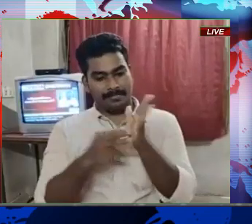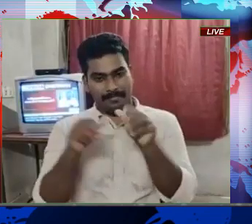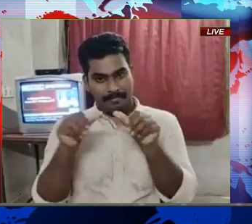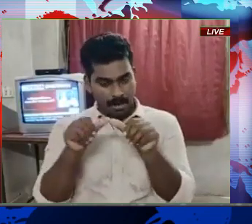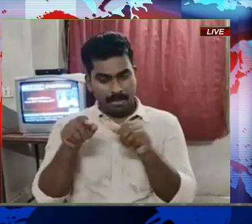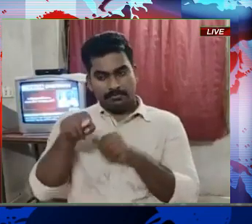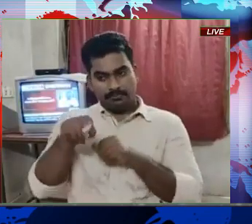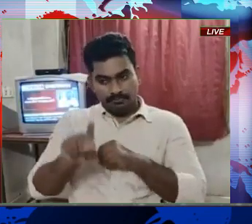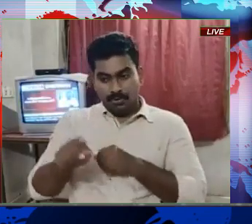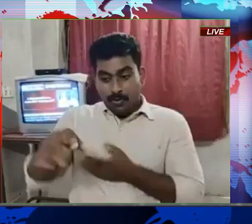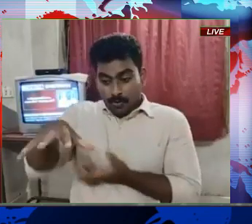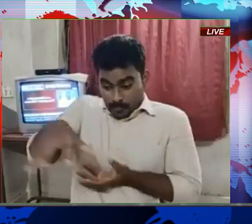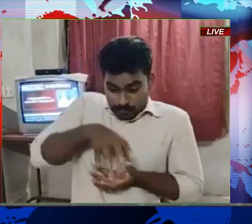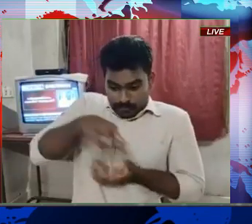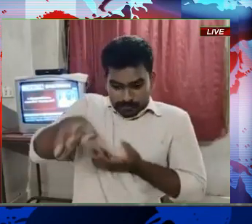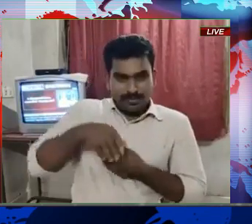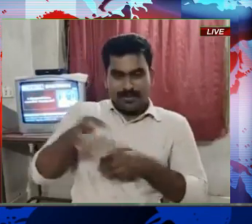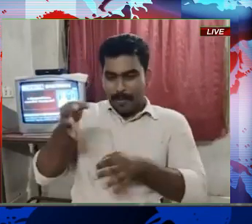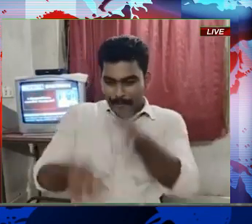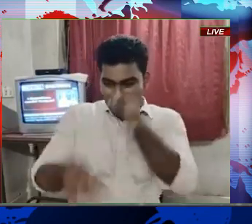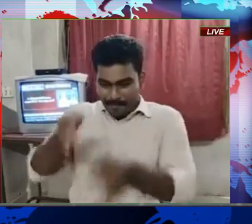ഈറോഡുള്ള പാൽപ്പൊടി ഫാക്ടറിയിൽ